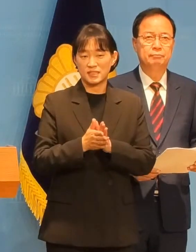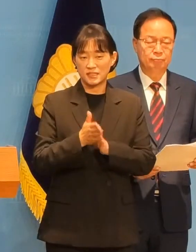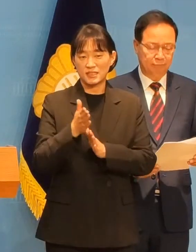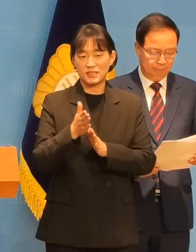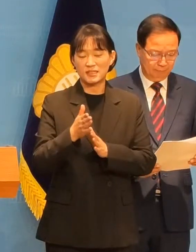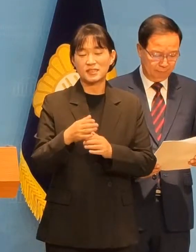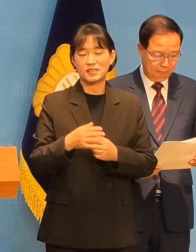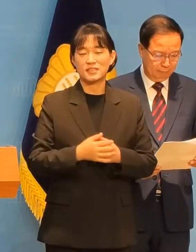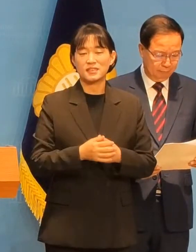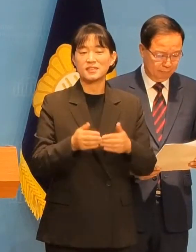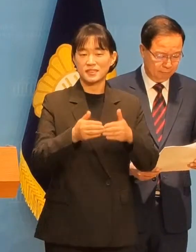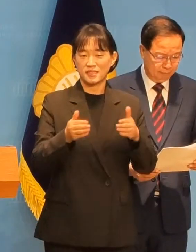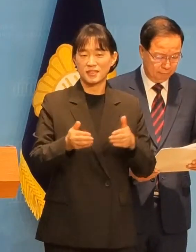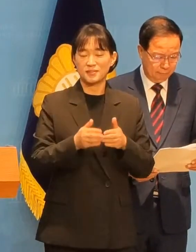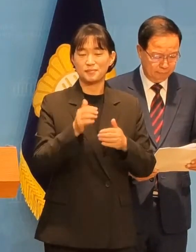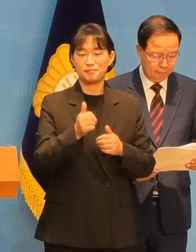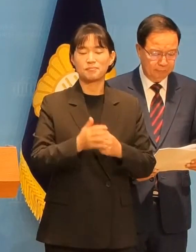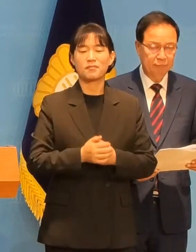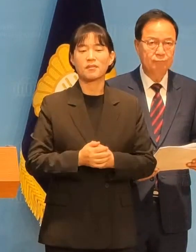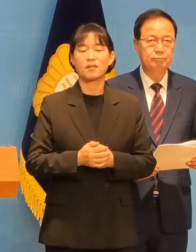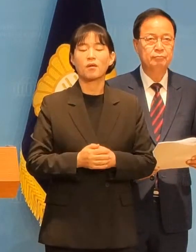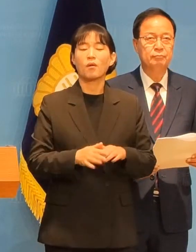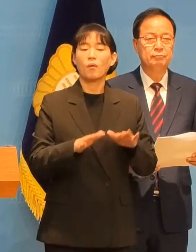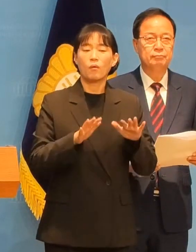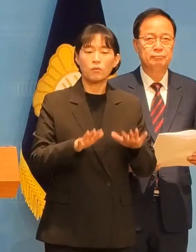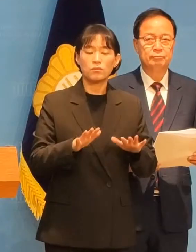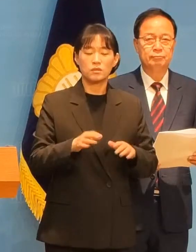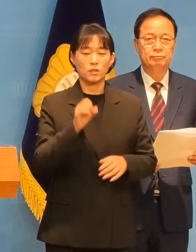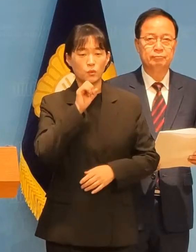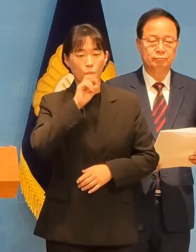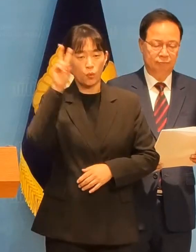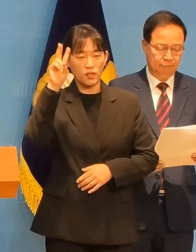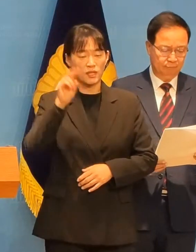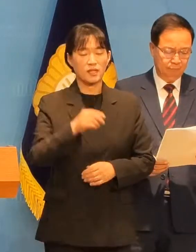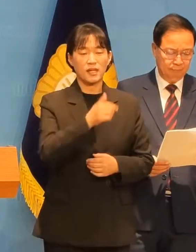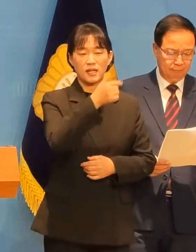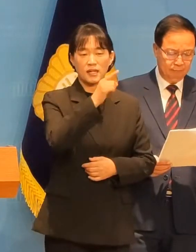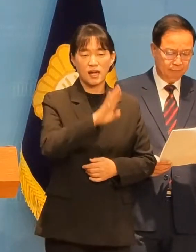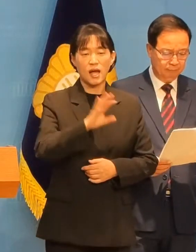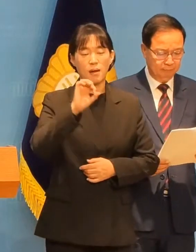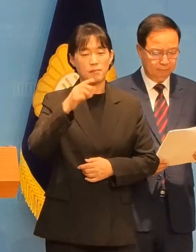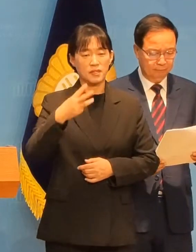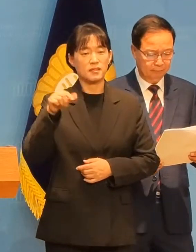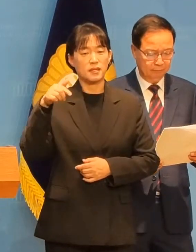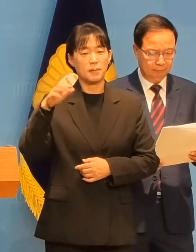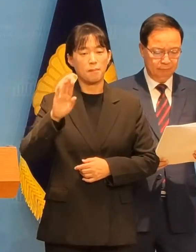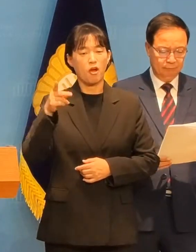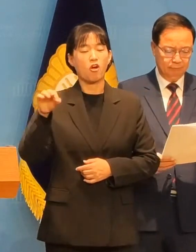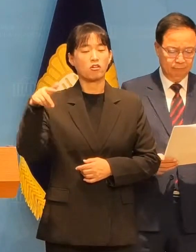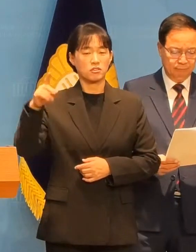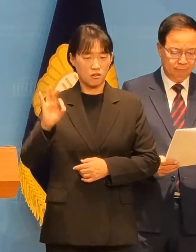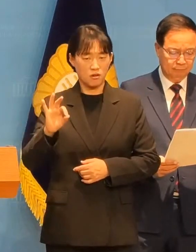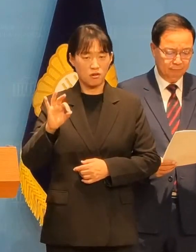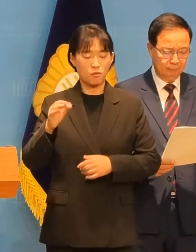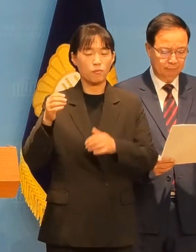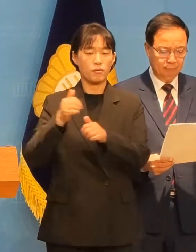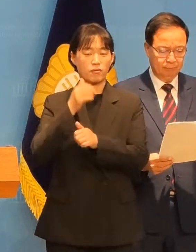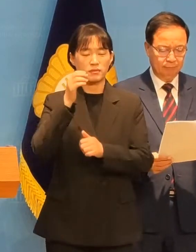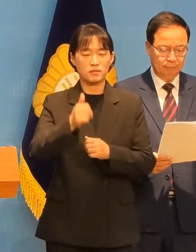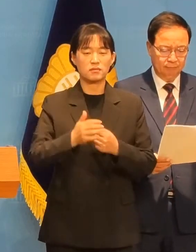이주연입니다. 오늘 저희 용인 갑물병정 당협위원장은 최근